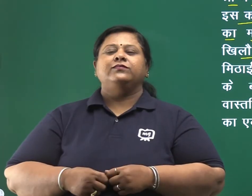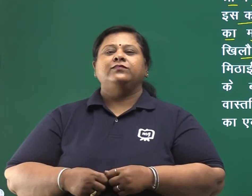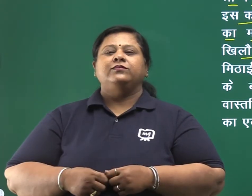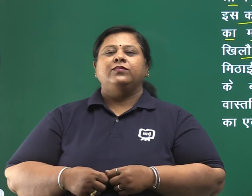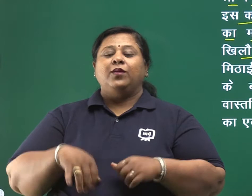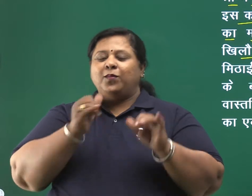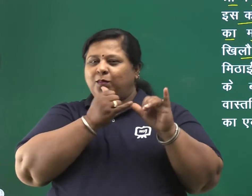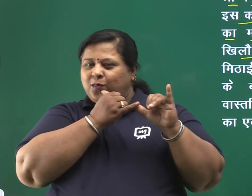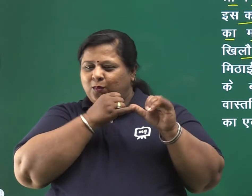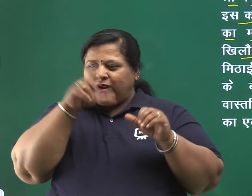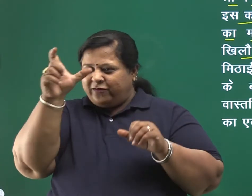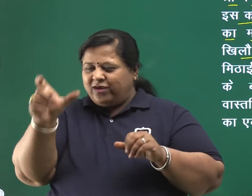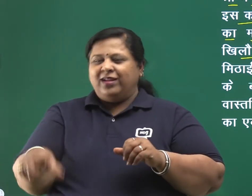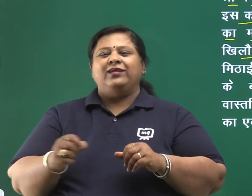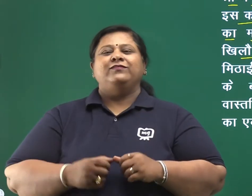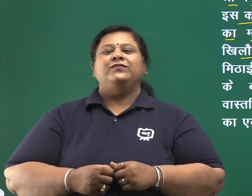मुरली वाले